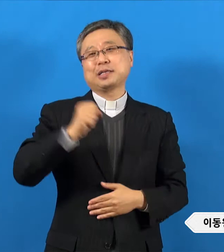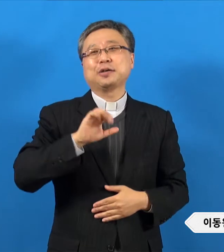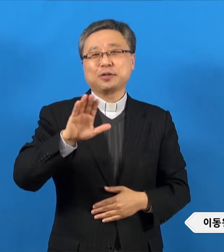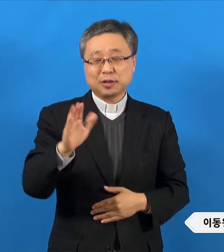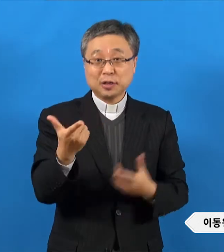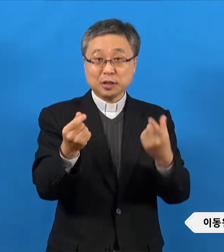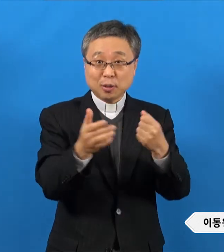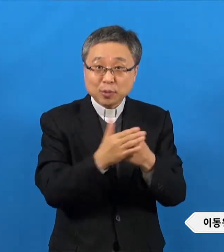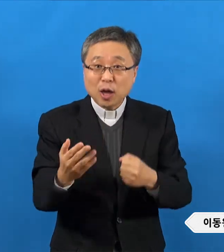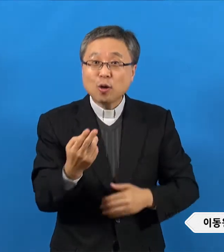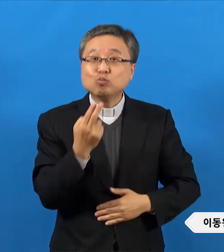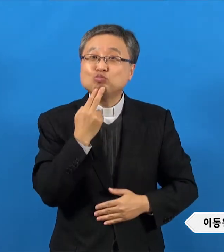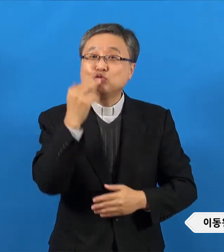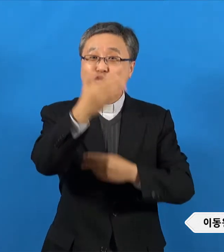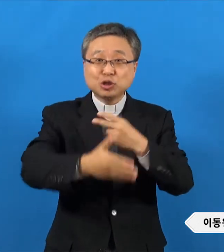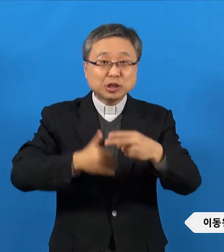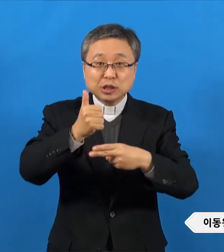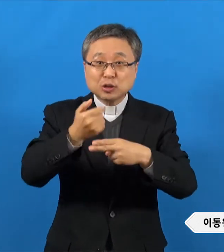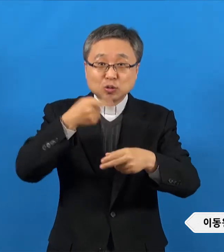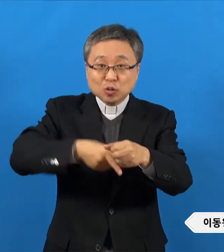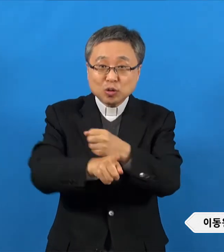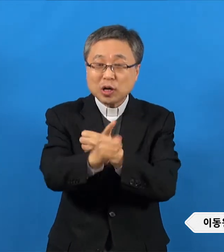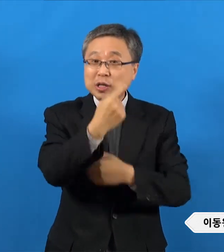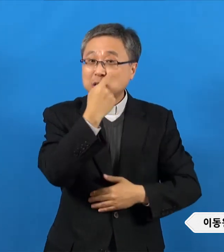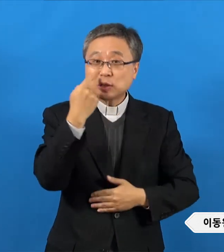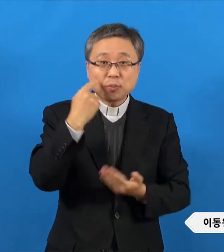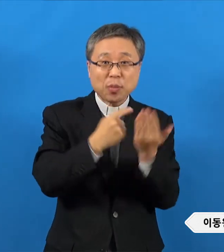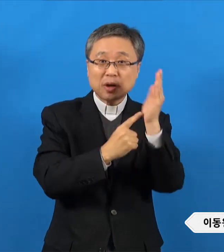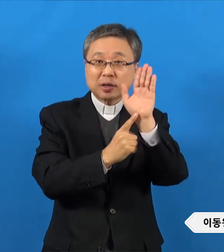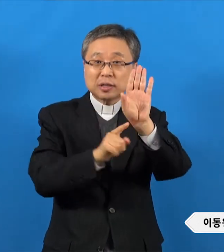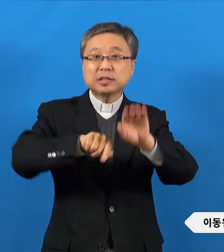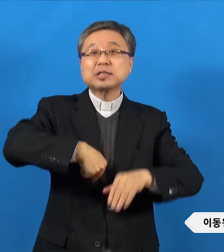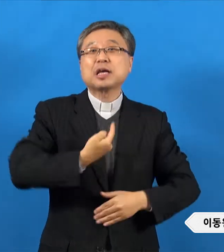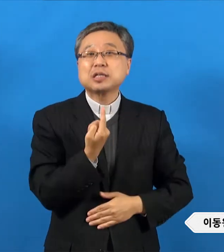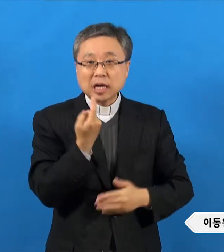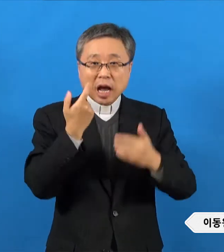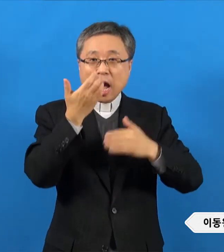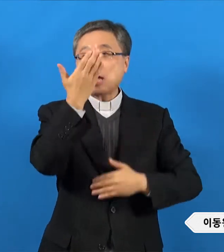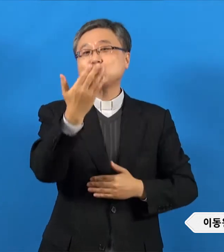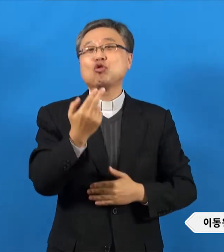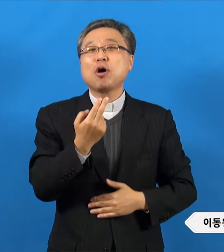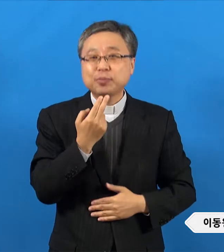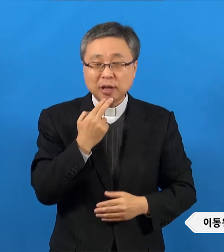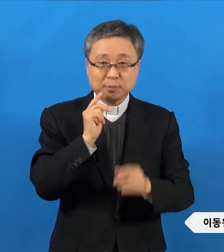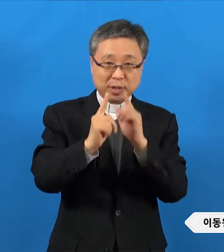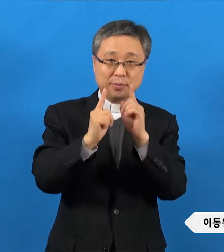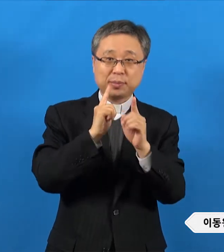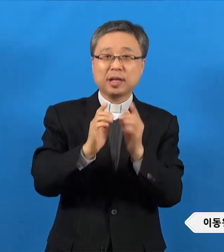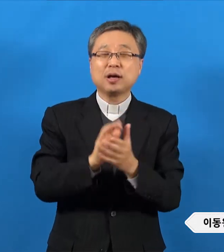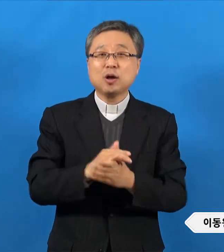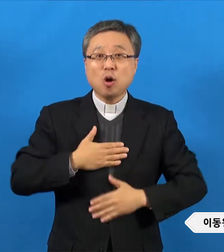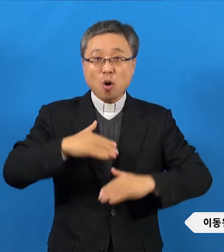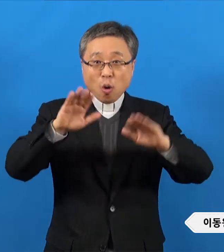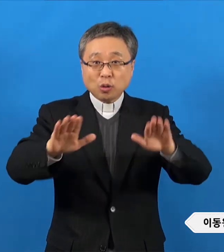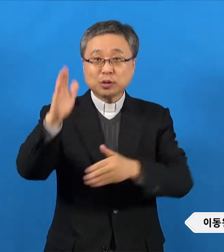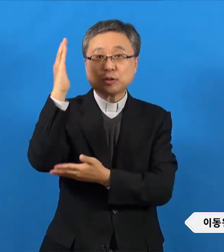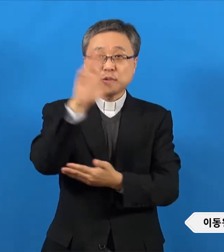때문에 무신론은 증명 그 자체가 불가능하다는 것입니다. 오늘 설교의 제목이